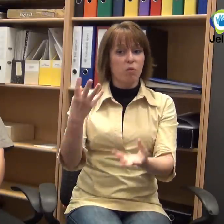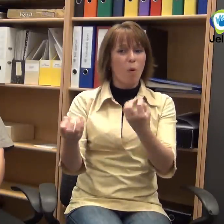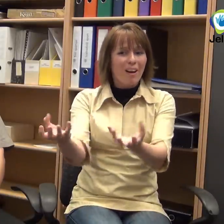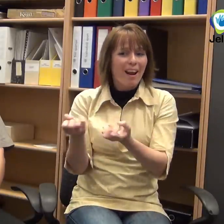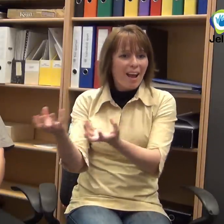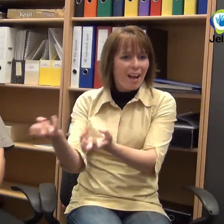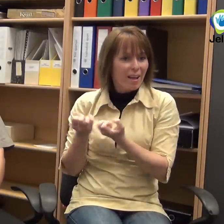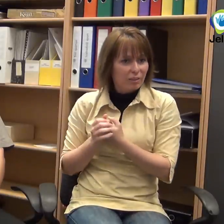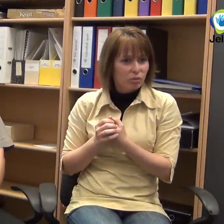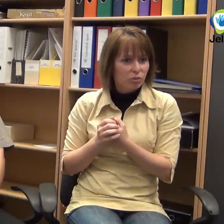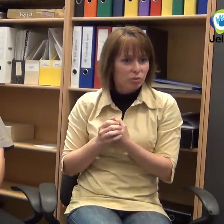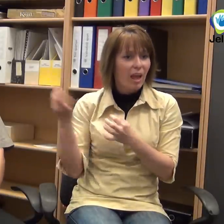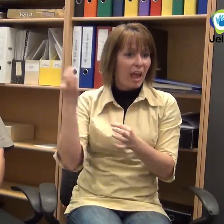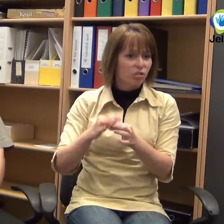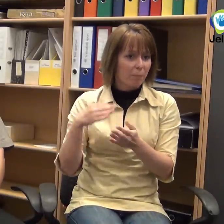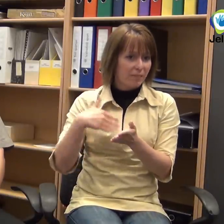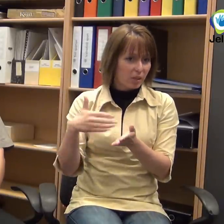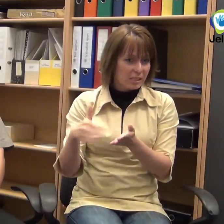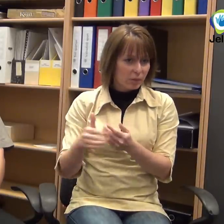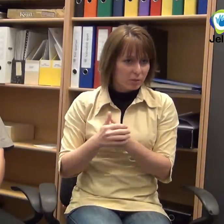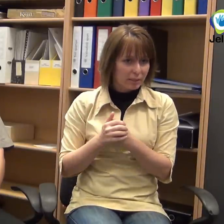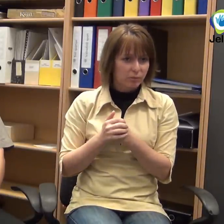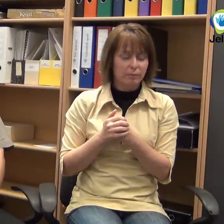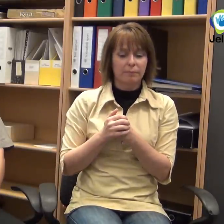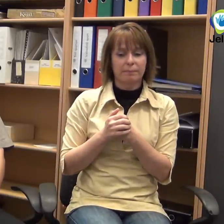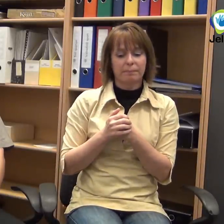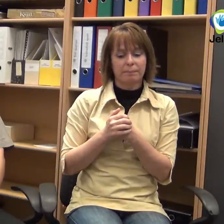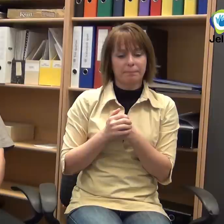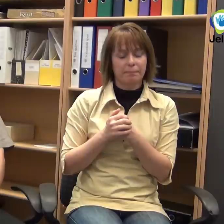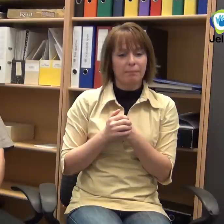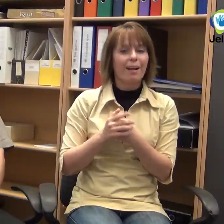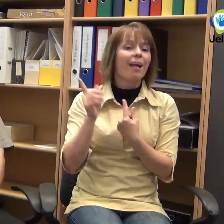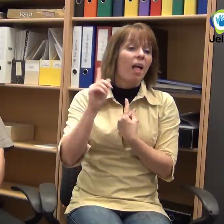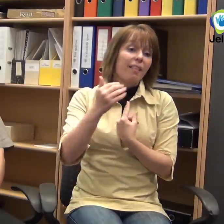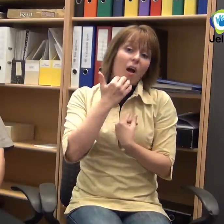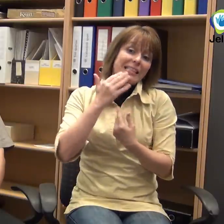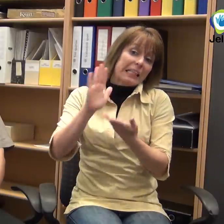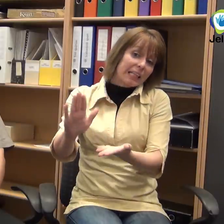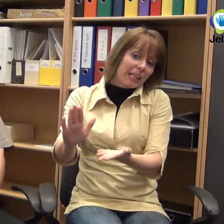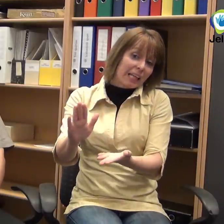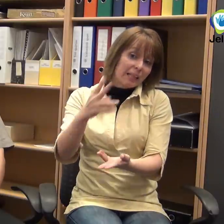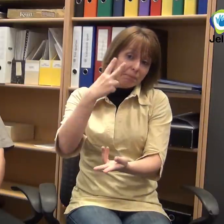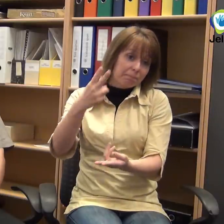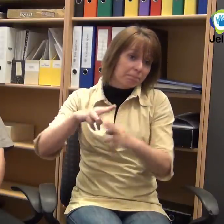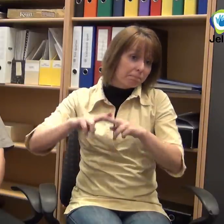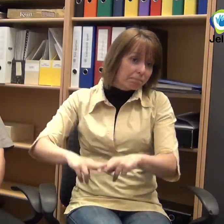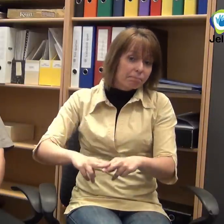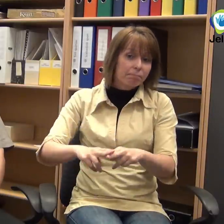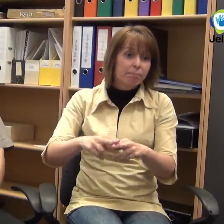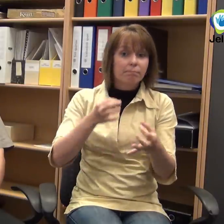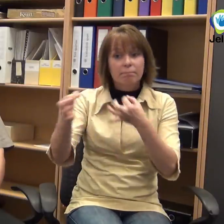bevonni ennek az eseménynek a finanszírozására. De azt ígérték, hogy körbe kérdezik